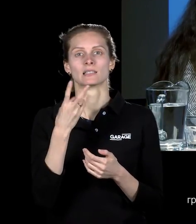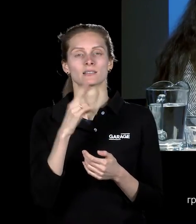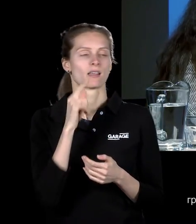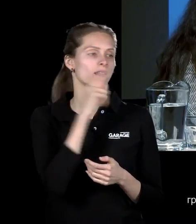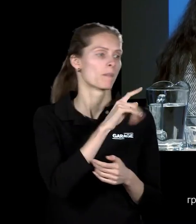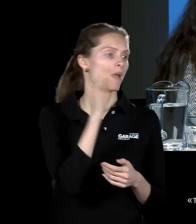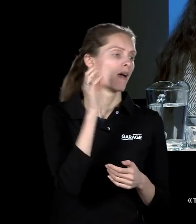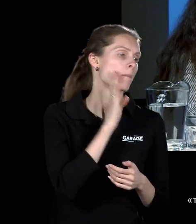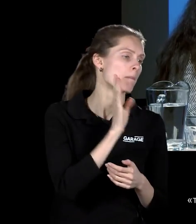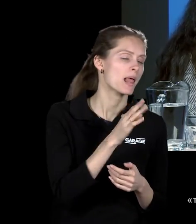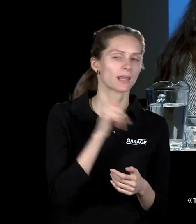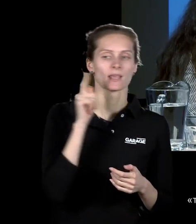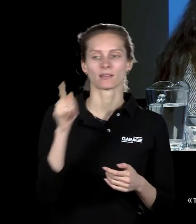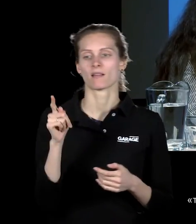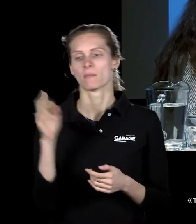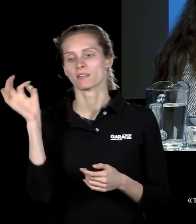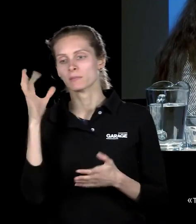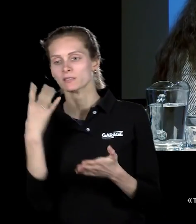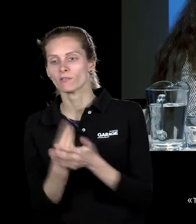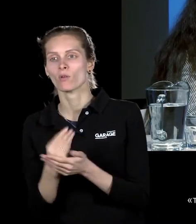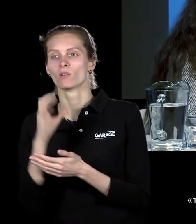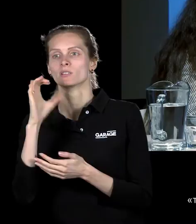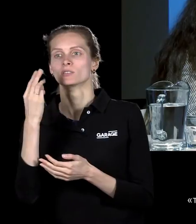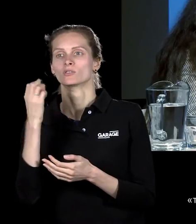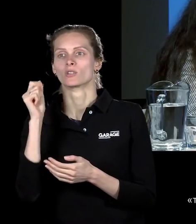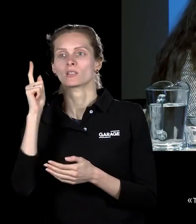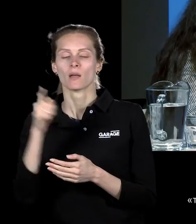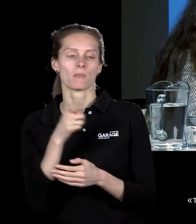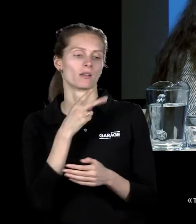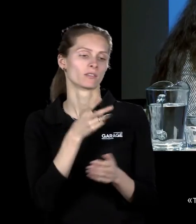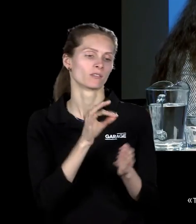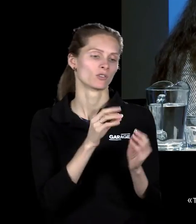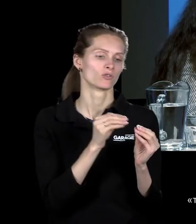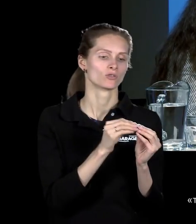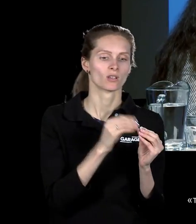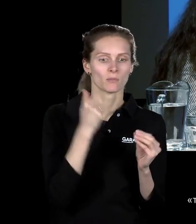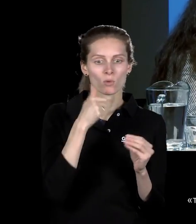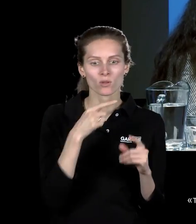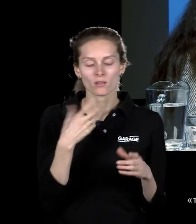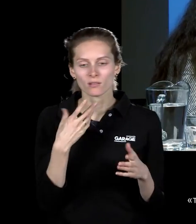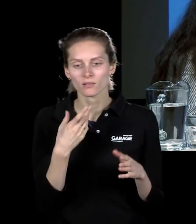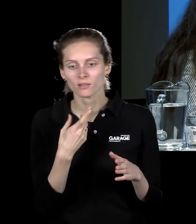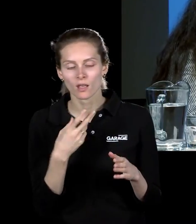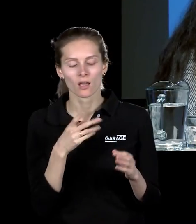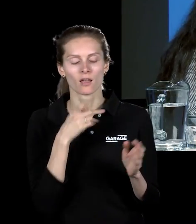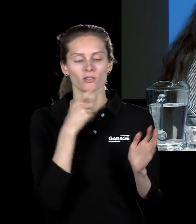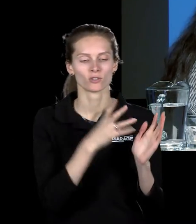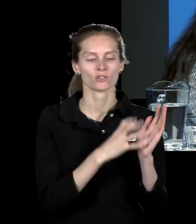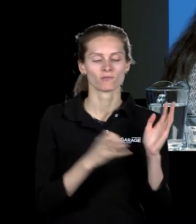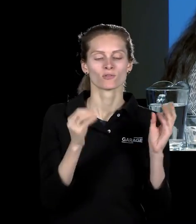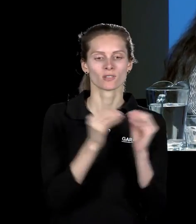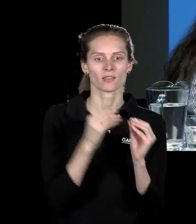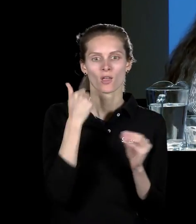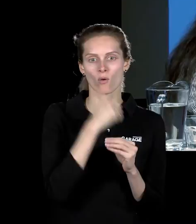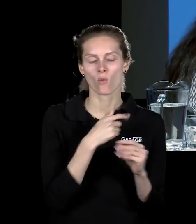они выглядят в Германии, так они выглядят в Соединенных Штатах, такими они были в 10-е годы, такими они были в 20-е, такими они были в 30-е. Они собираются